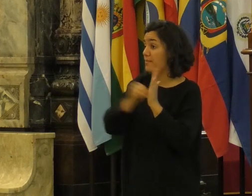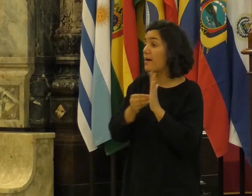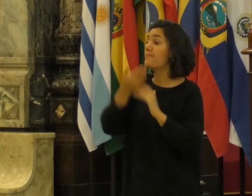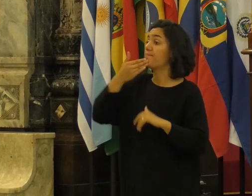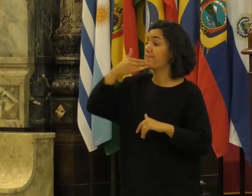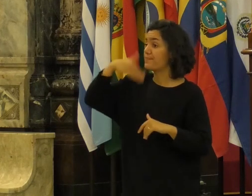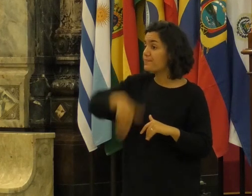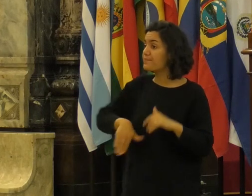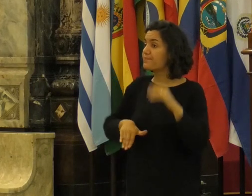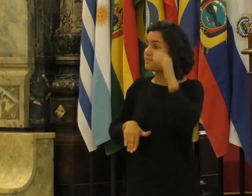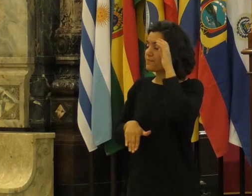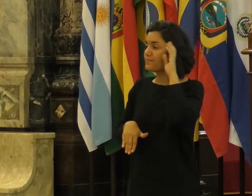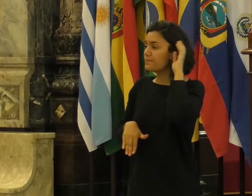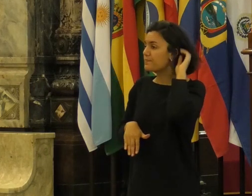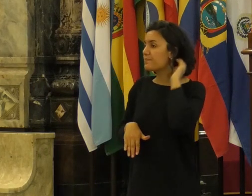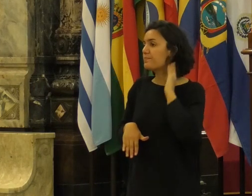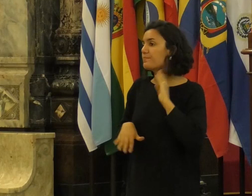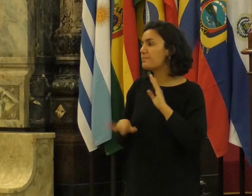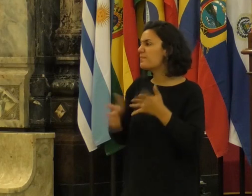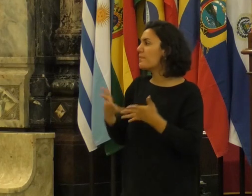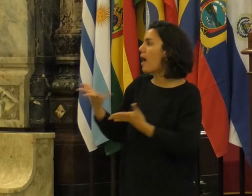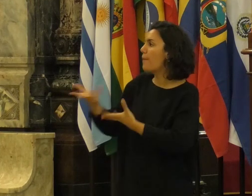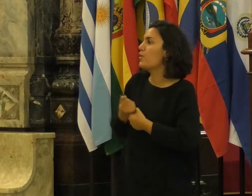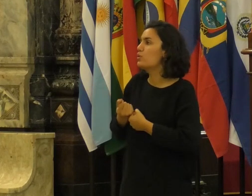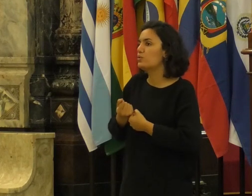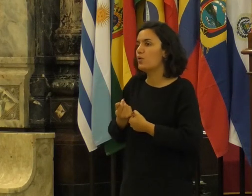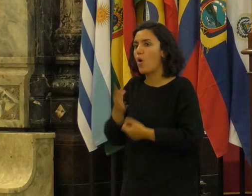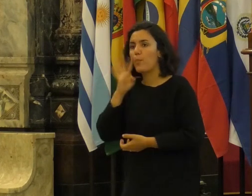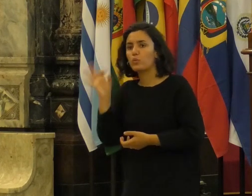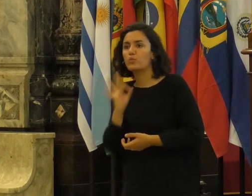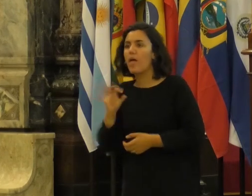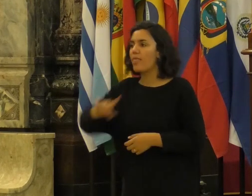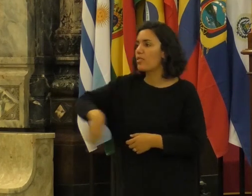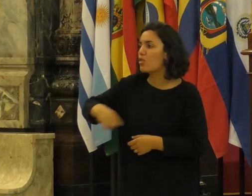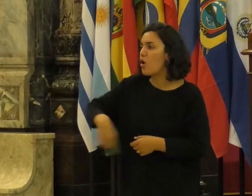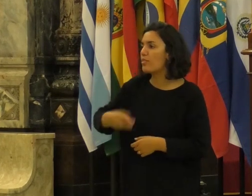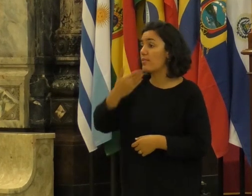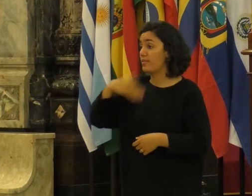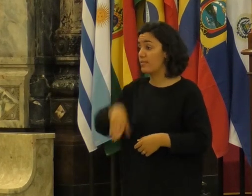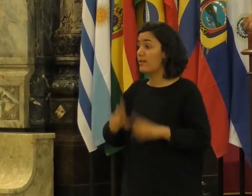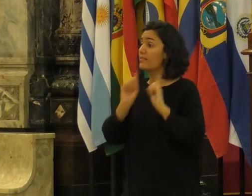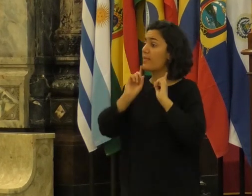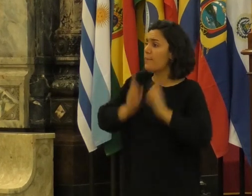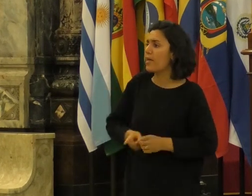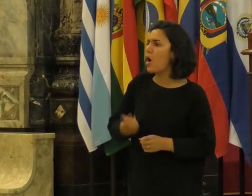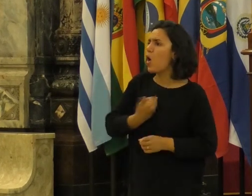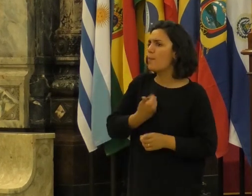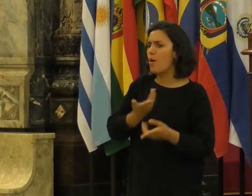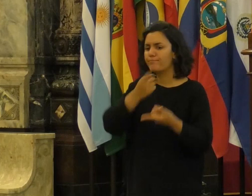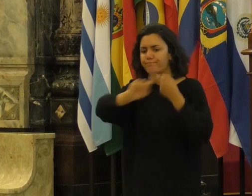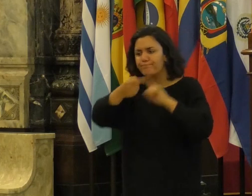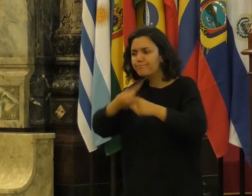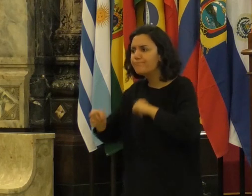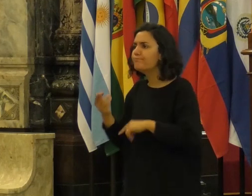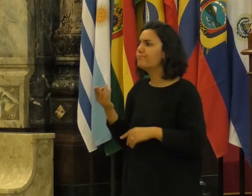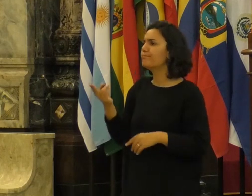entender qué nos está apoyando, dónde están nuestras oportunidades. Entender, además, cómo vamos a dialogar con esos problemas